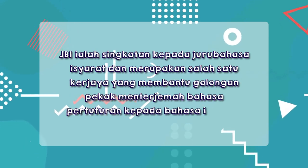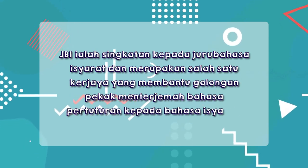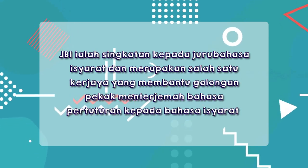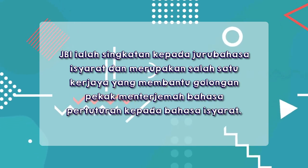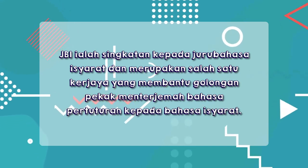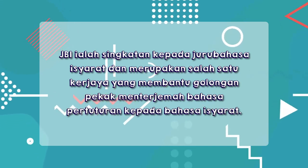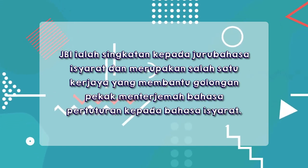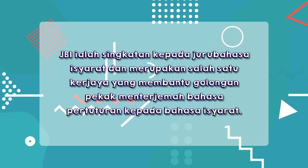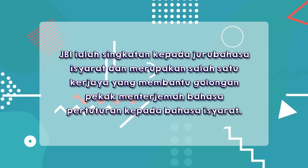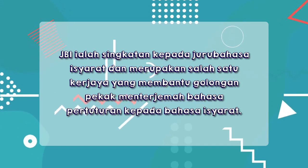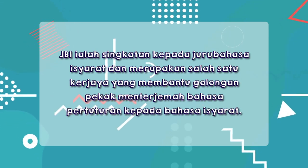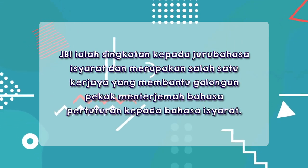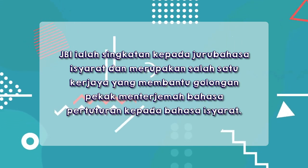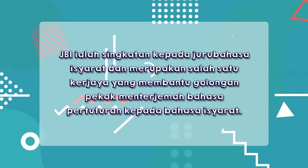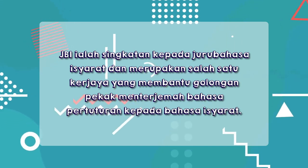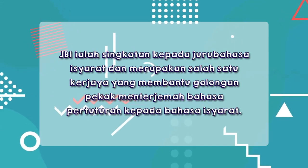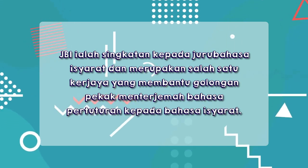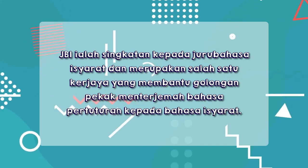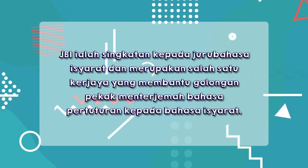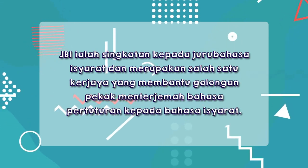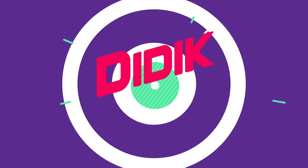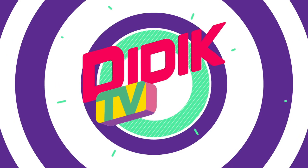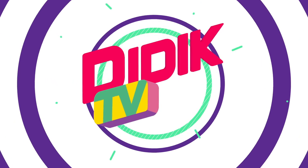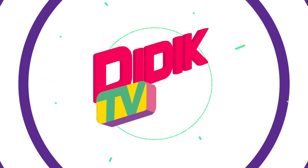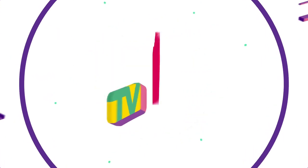bahasa pertuturan kepada bahasa isyarat.